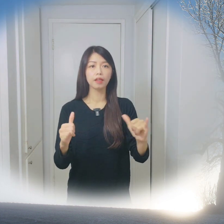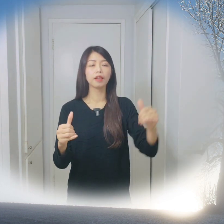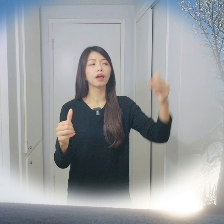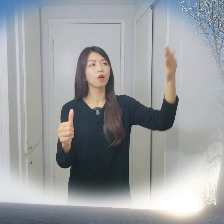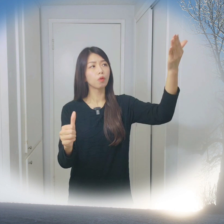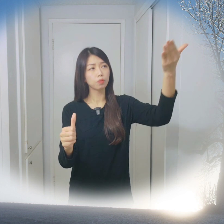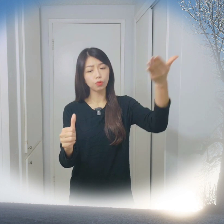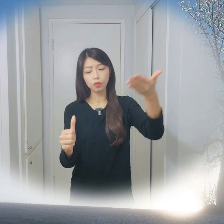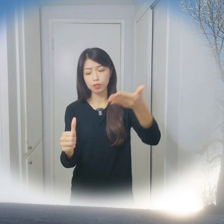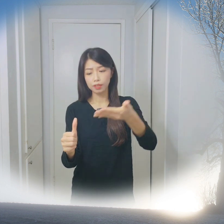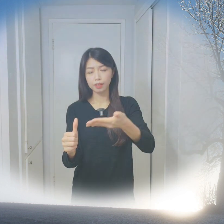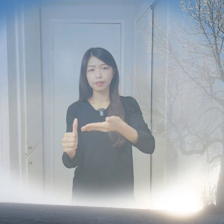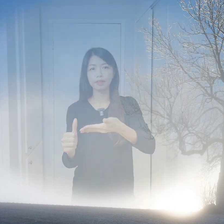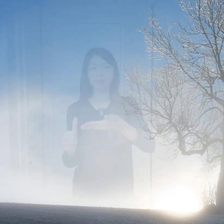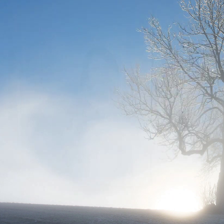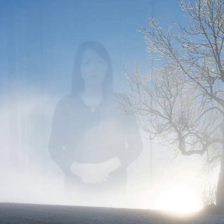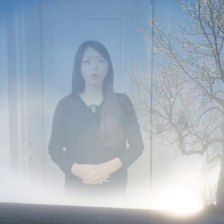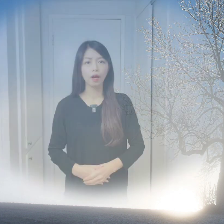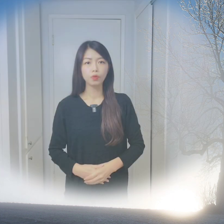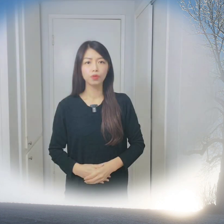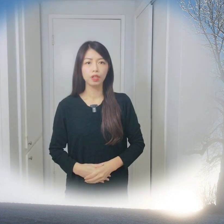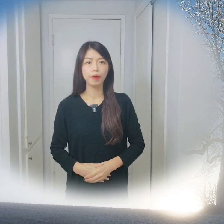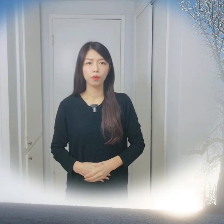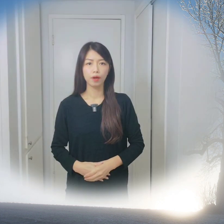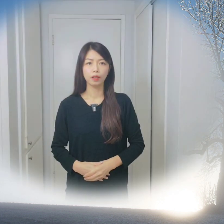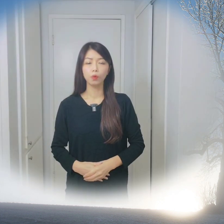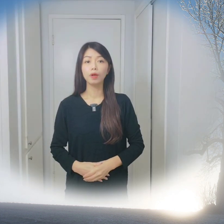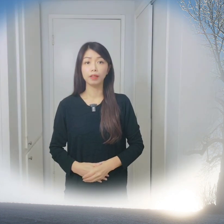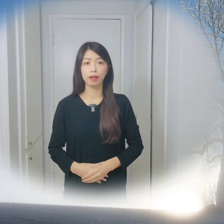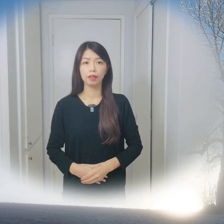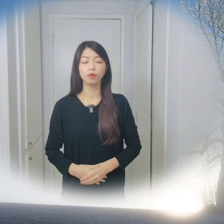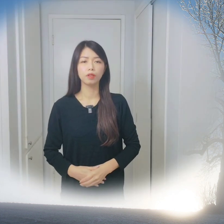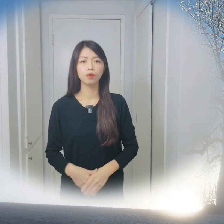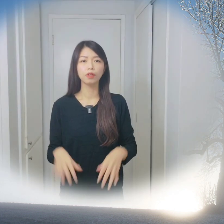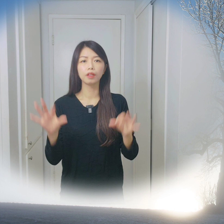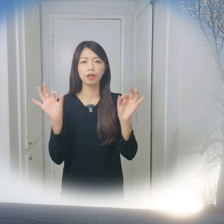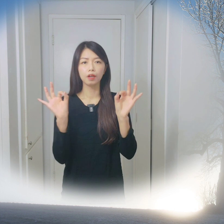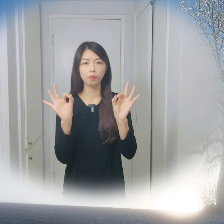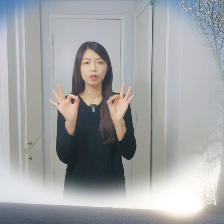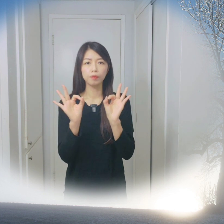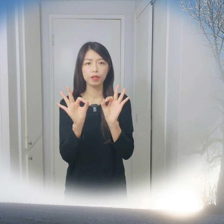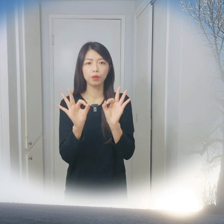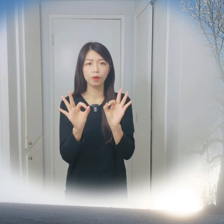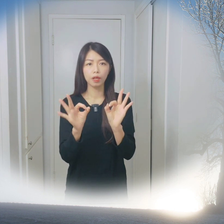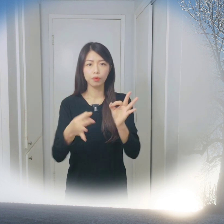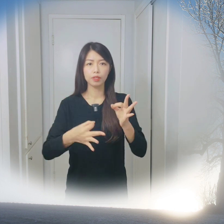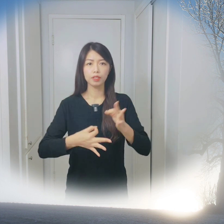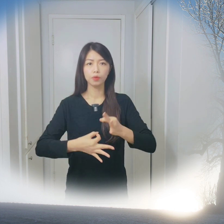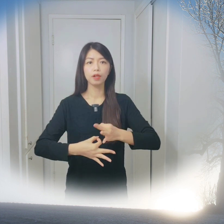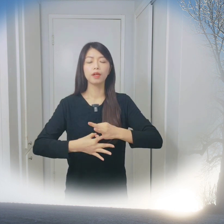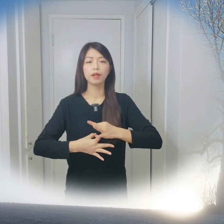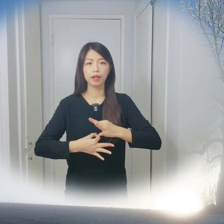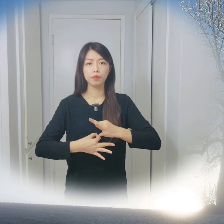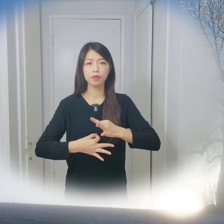자들에게 부어주시는 놀라운 주님의 영광, 놀라다 이런 뜻의 수어는 엄지검지를 동그랗게 붙인